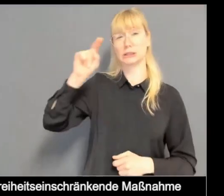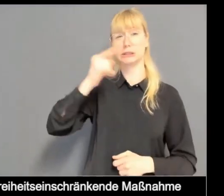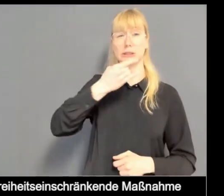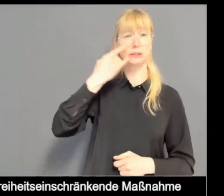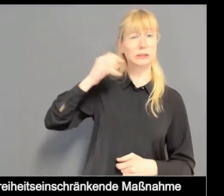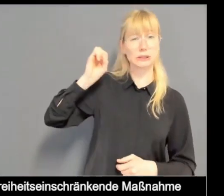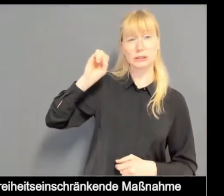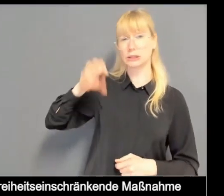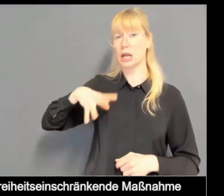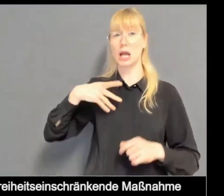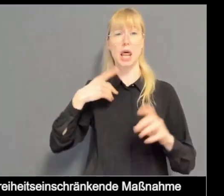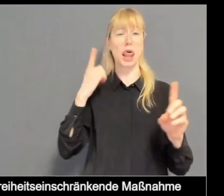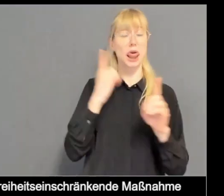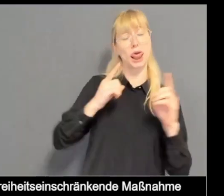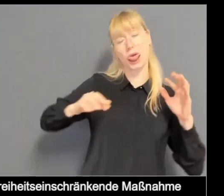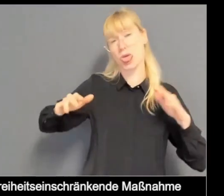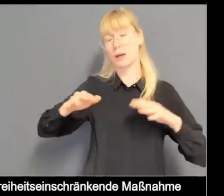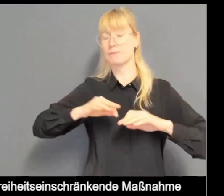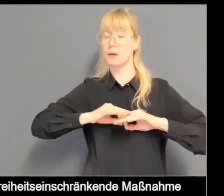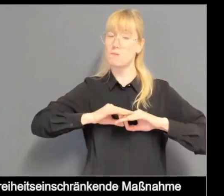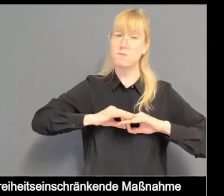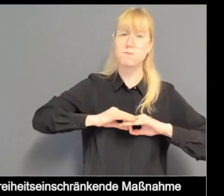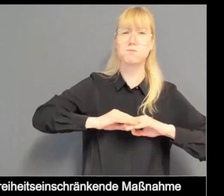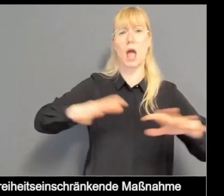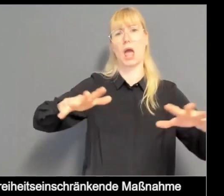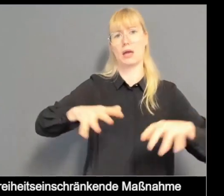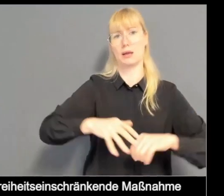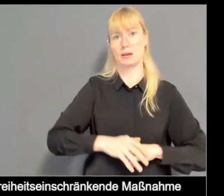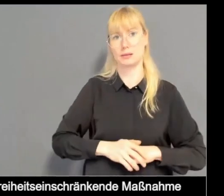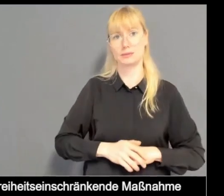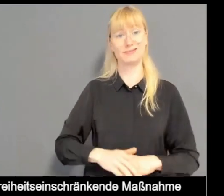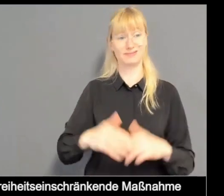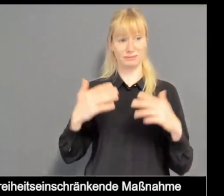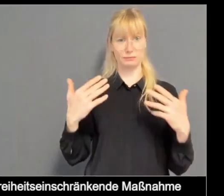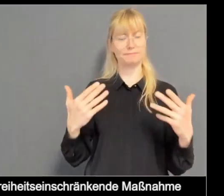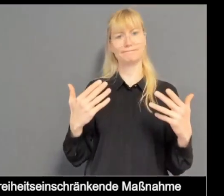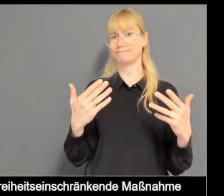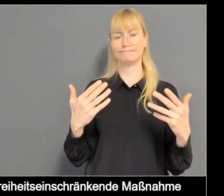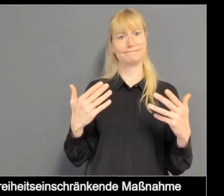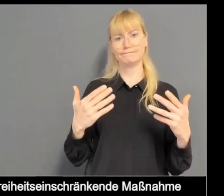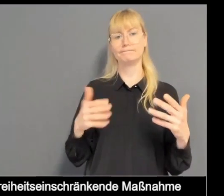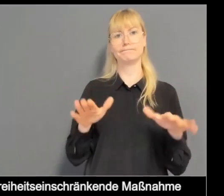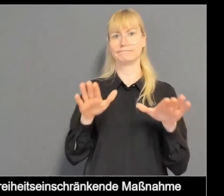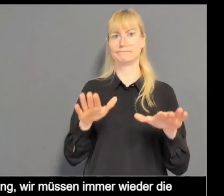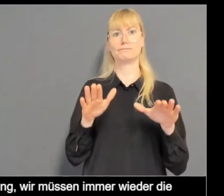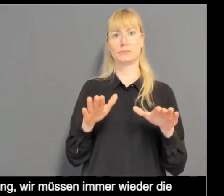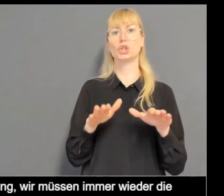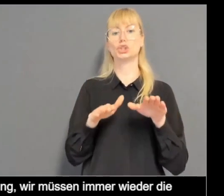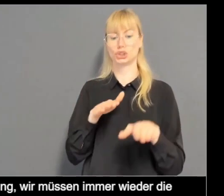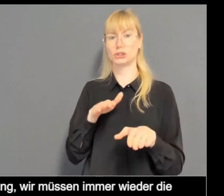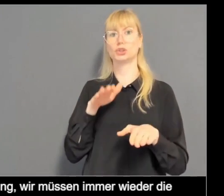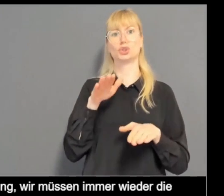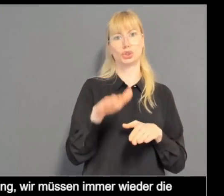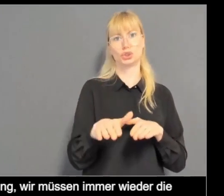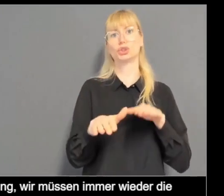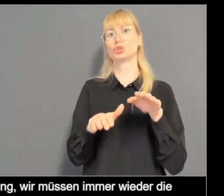Einstellung ist es und unsere, und deshalb haben wir es auch so gemacht, dass wir gerade in der aktuellen Situation es schon aus den Erfahrungen auch der letzten